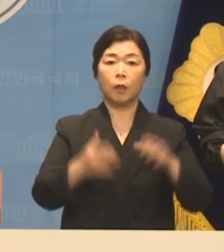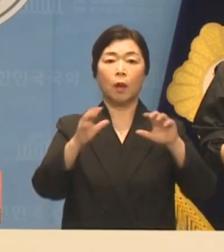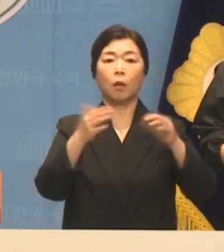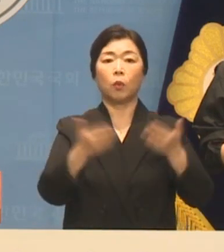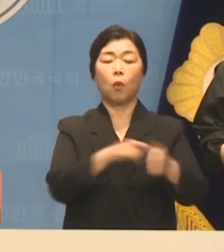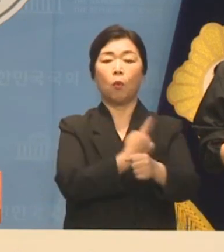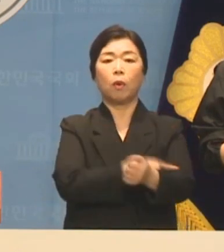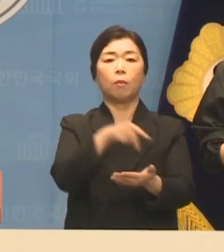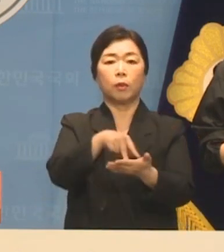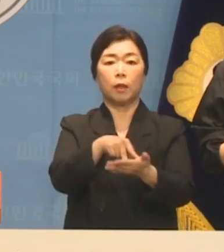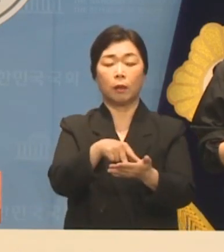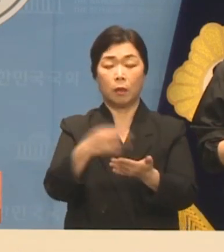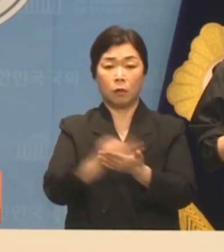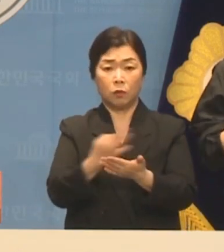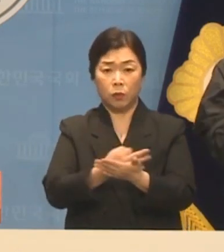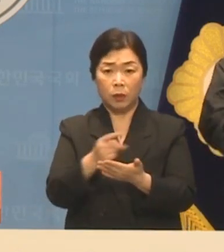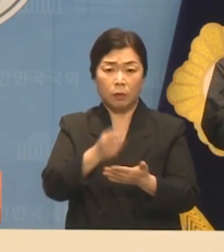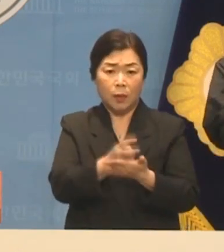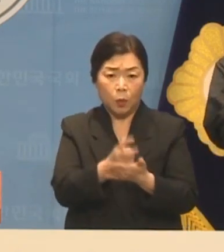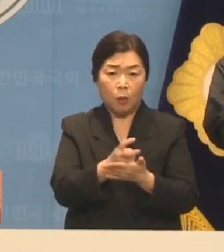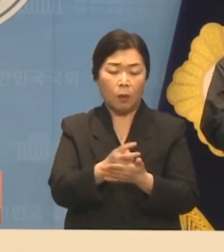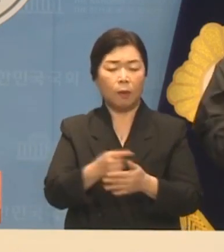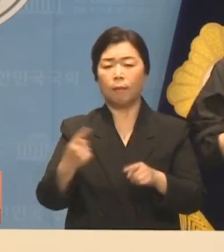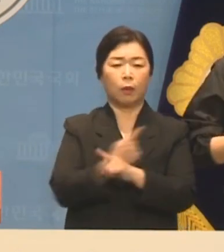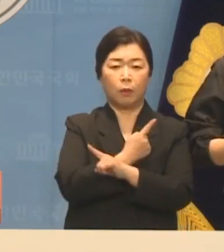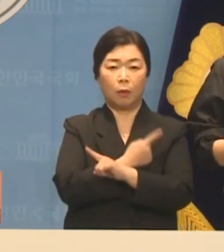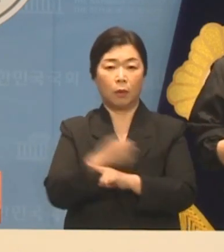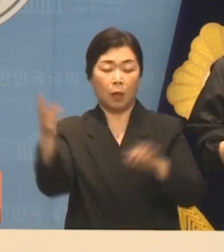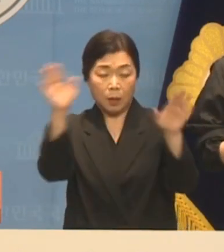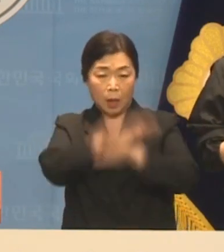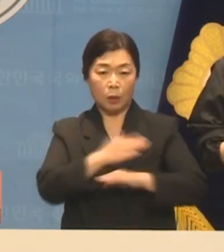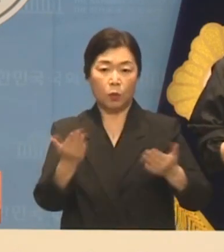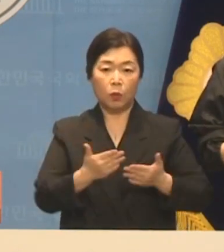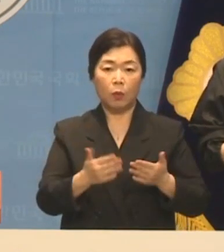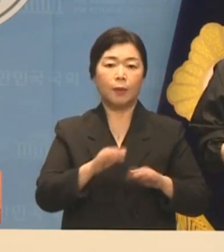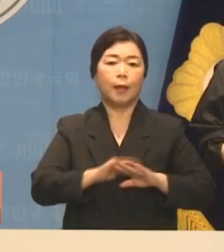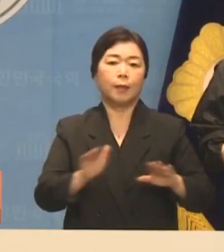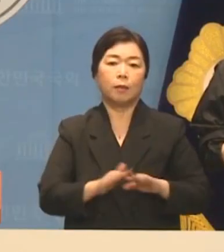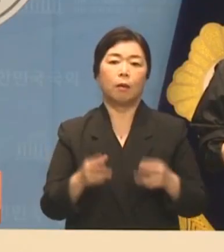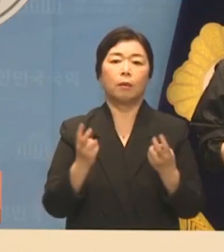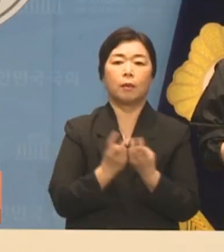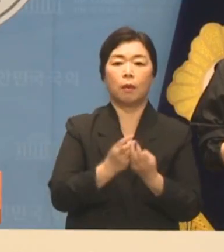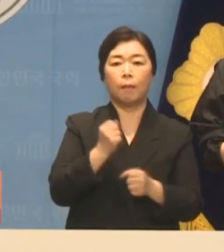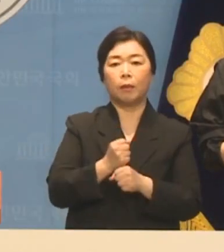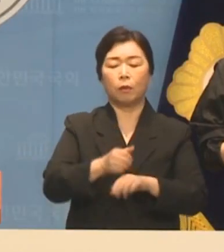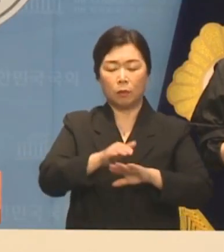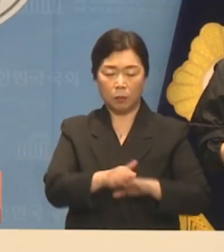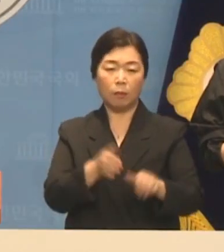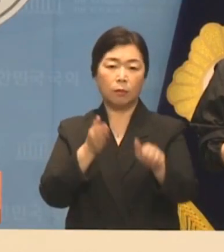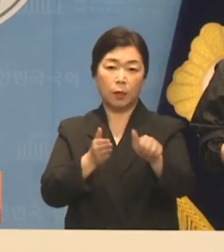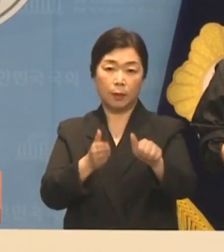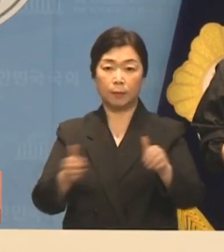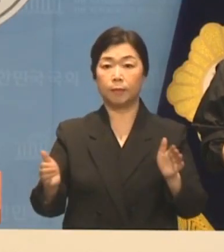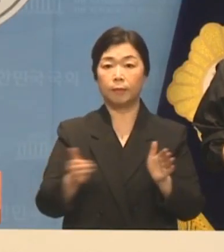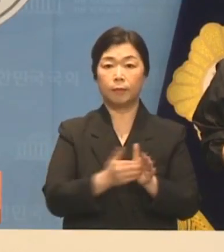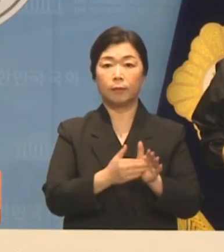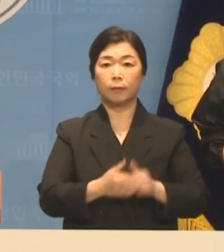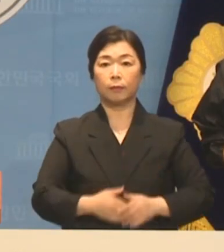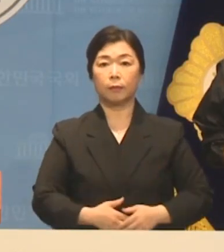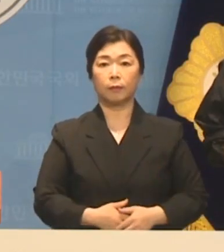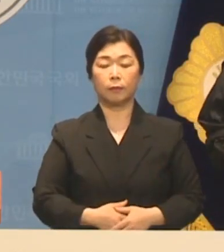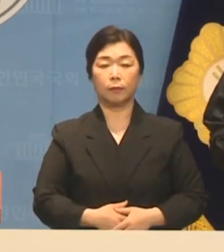보장, 수행률 제도 개선, 야간 노동 대책 마련을 위한 쿠팡의 약속 이행을 촉구합니다. 이상입니다.